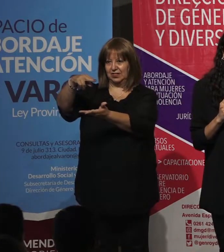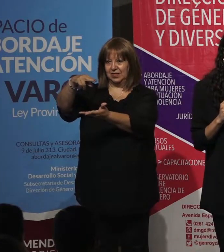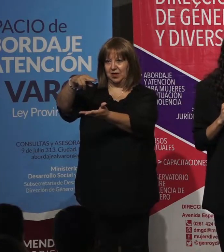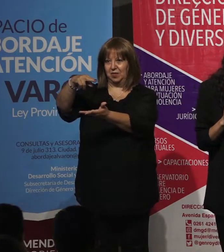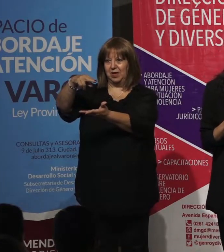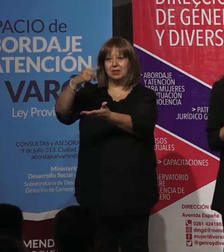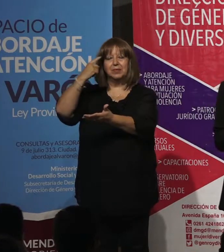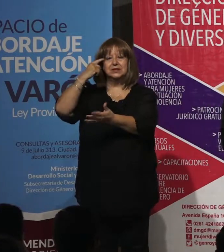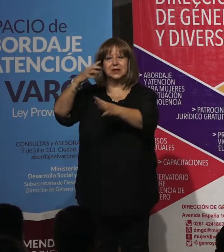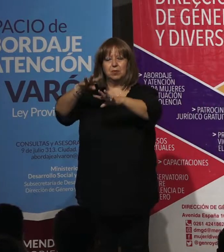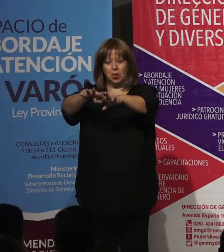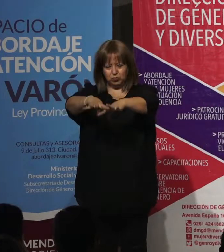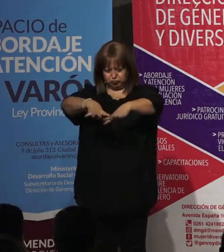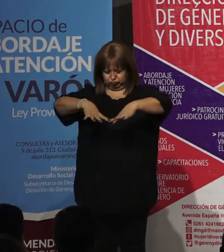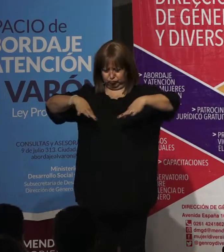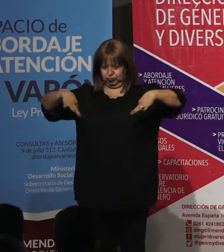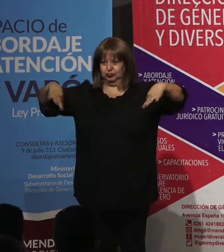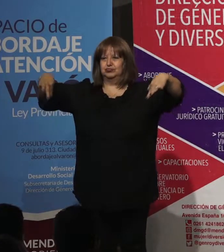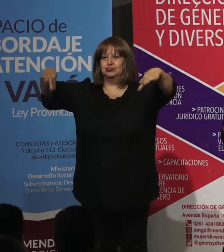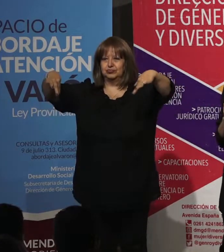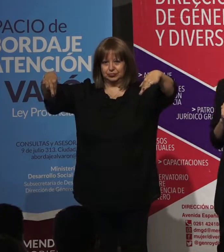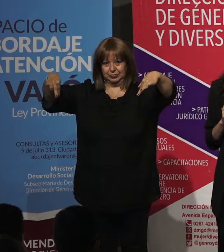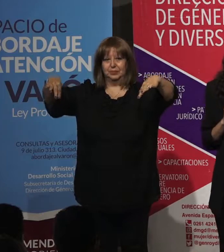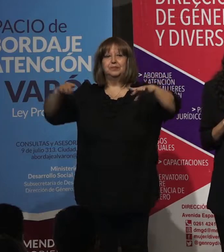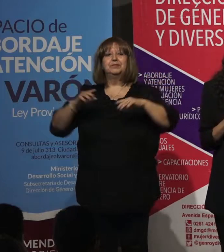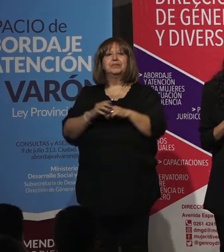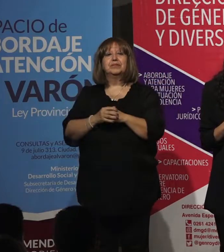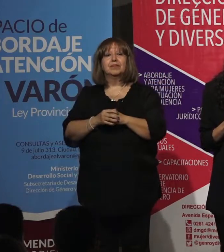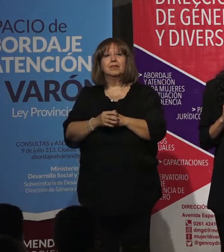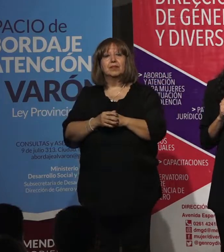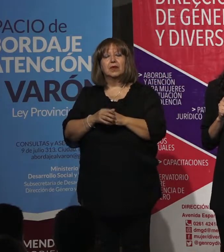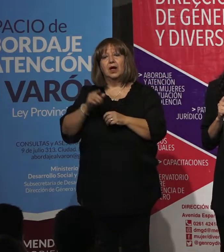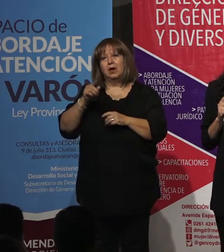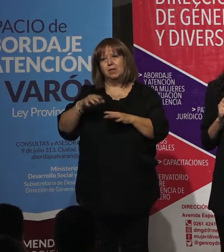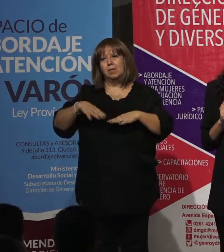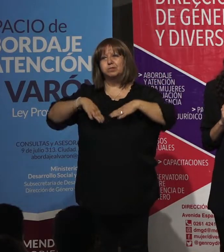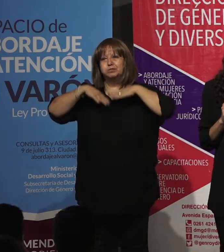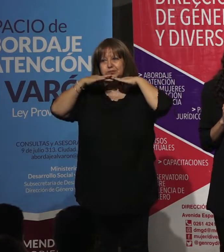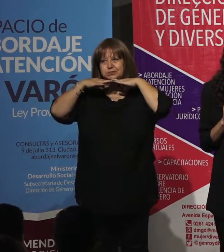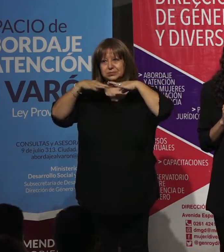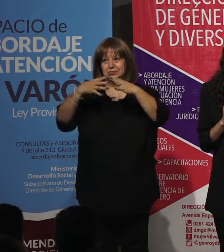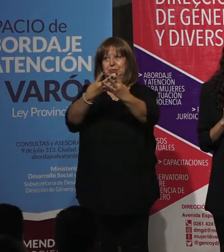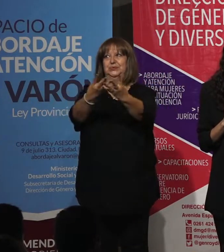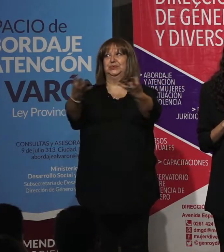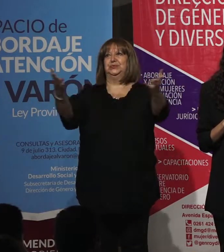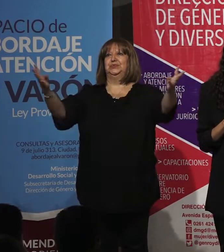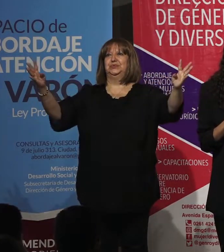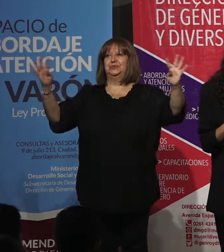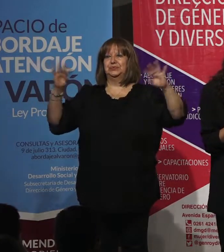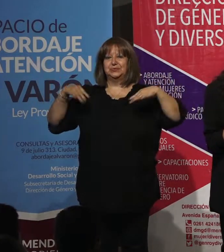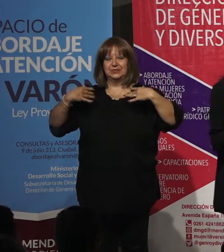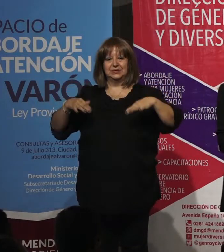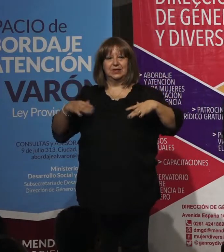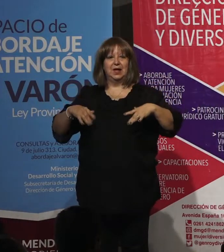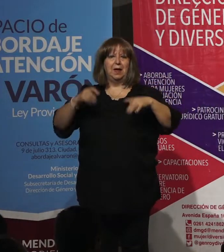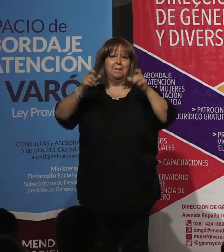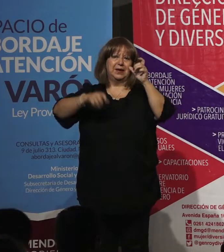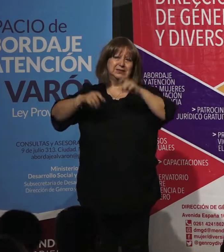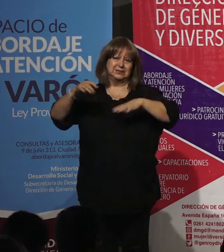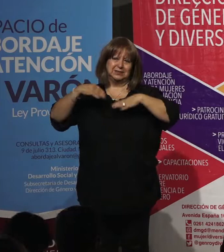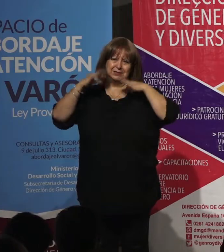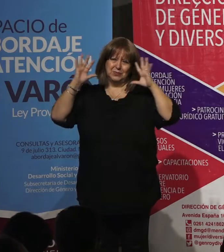en el anfiteatro Frank Romero Day, lleno, en el acto central, lleno de